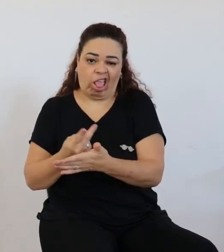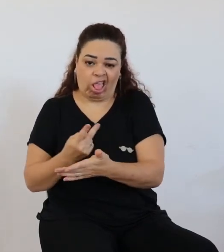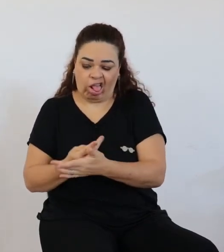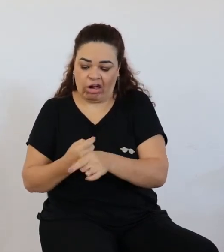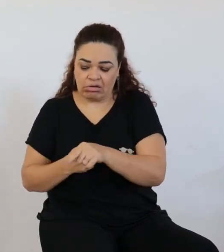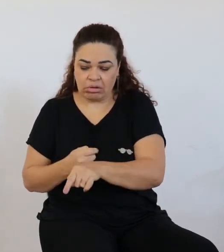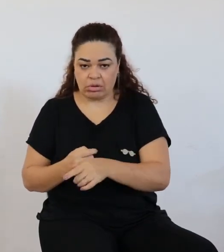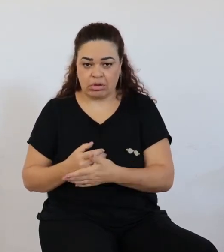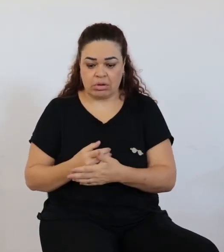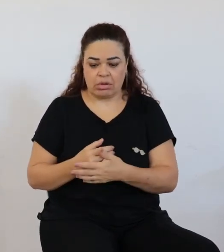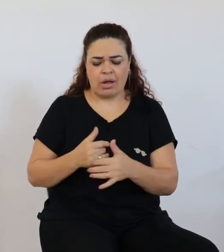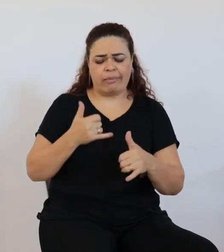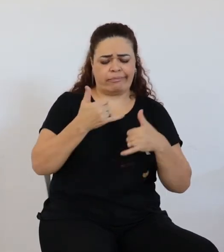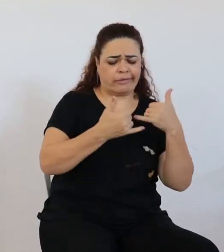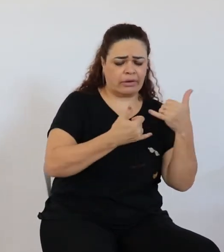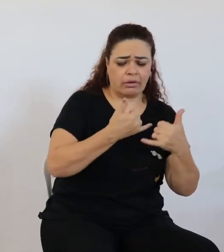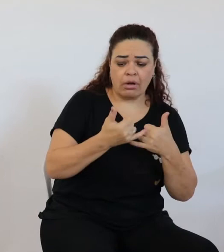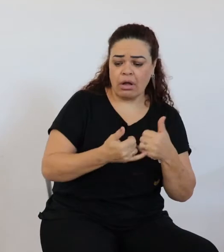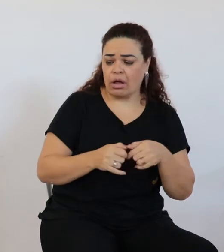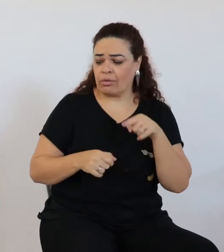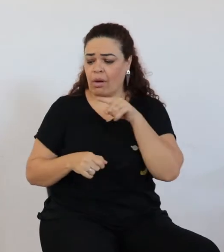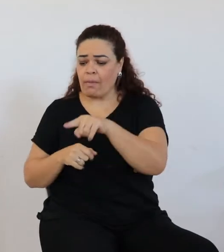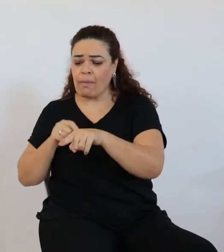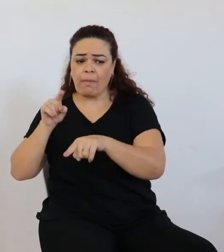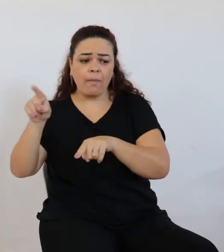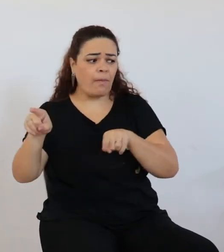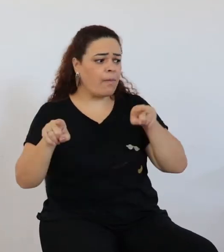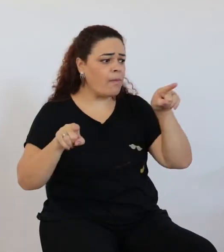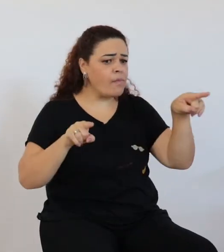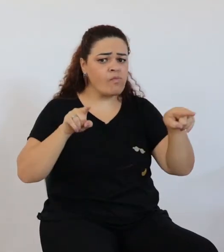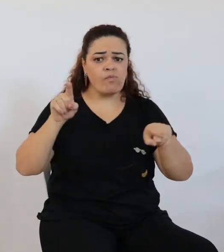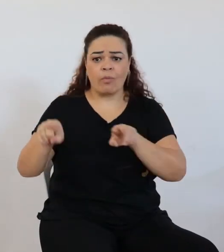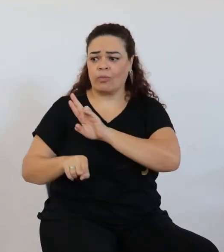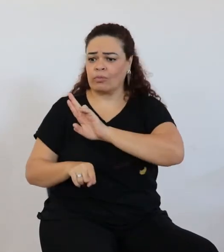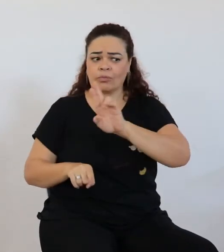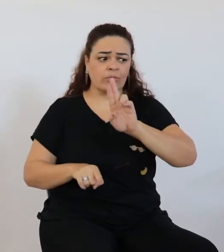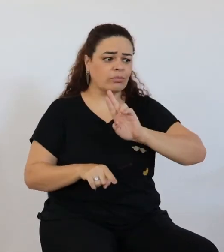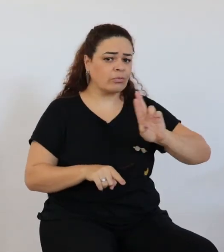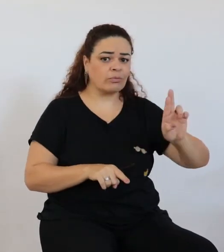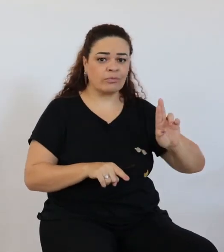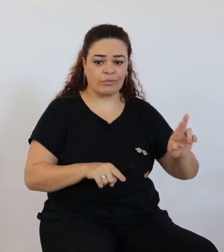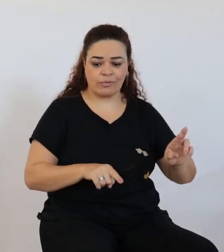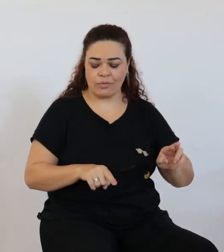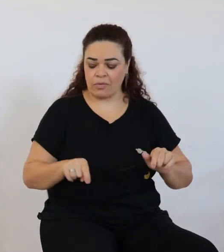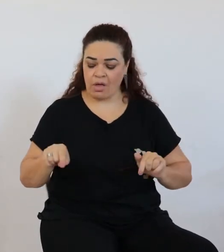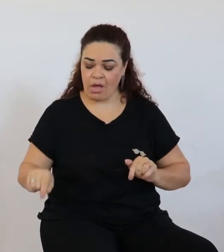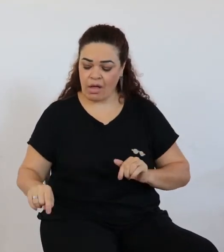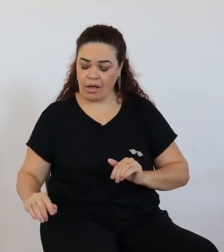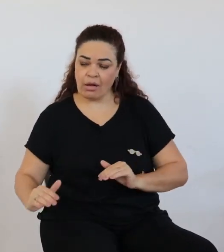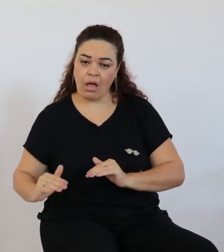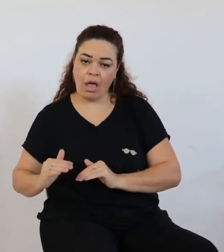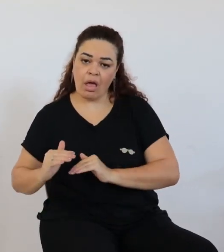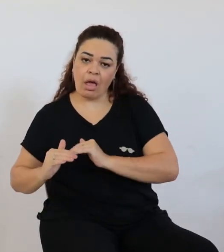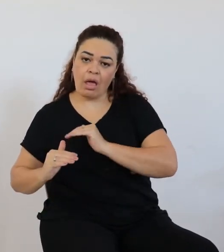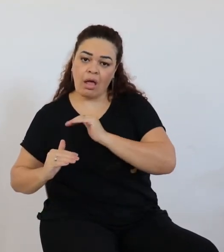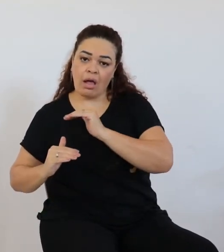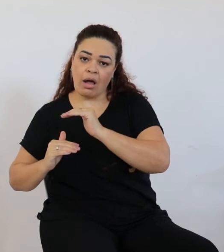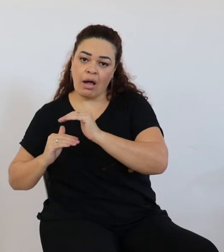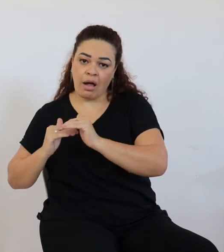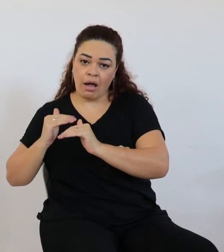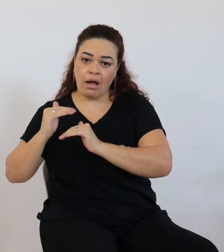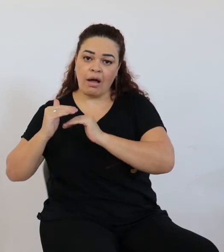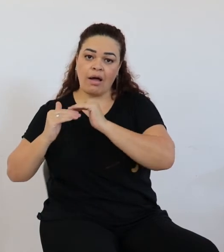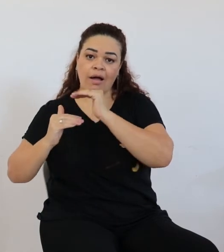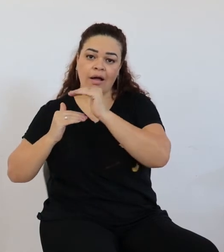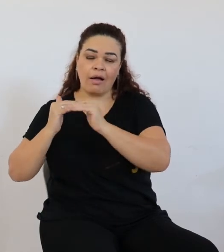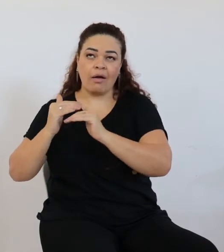nomeando os objetos, nomeando as ações, e vai dar desde pequenininho. A criança, ela começa a escutar a